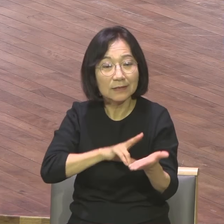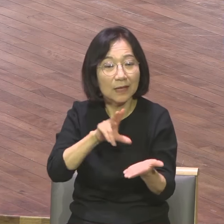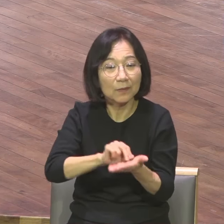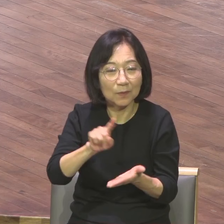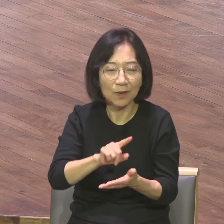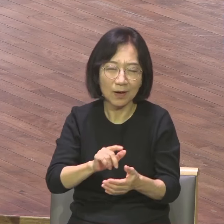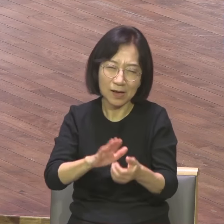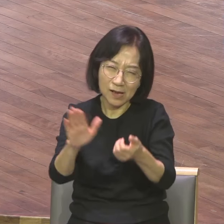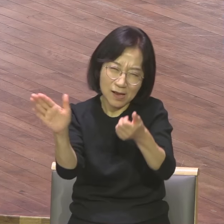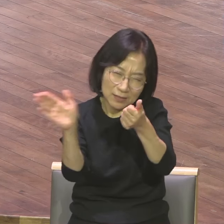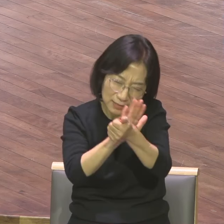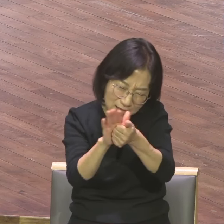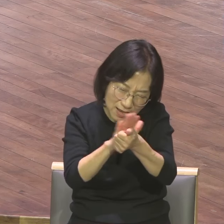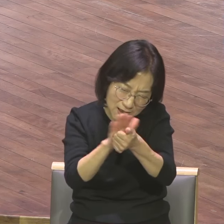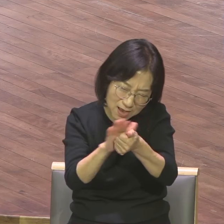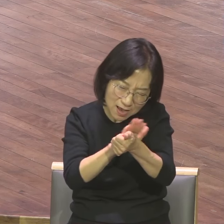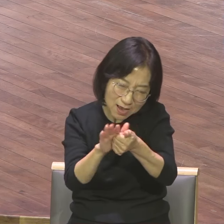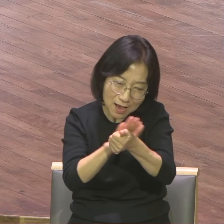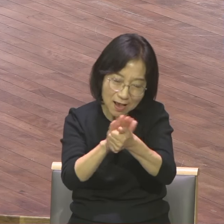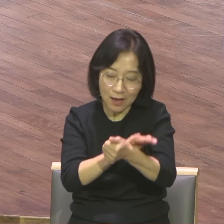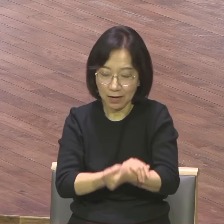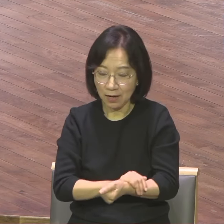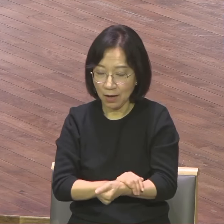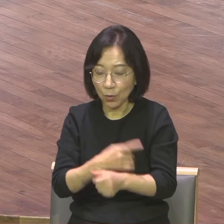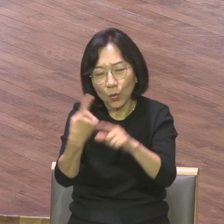고치시는 하나님. 나를